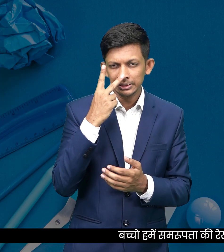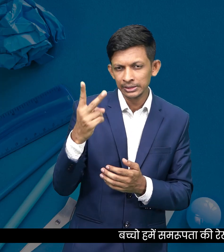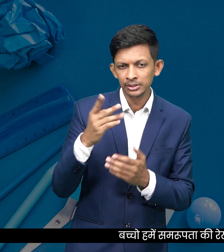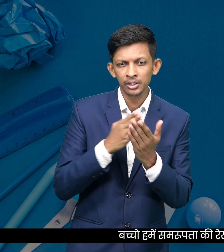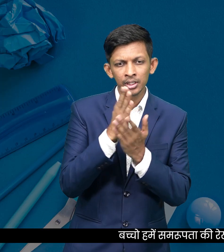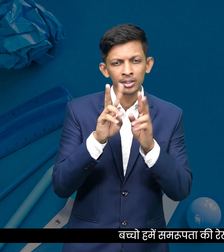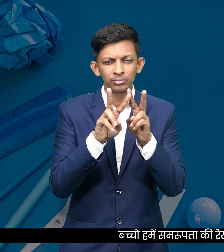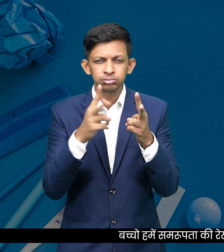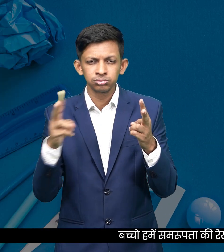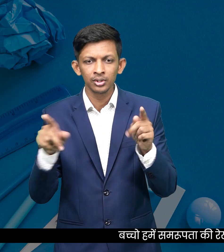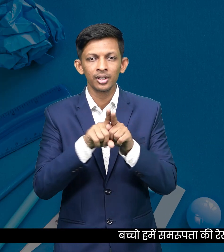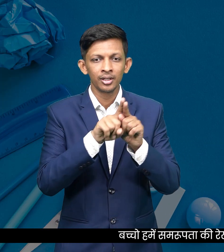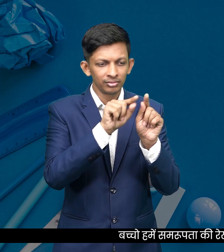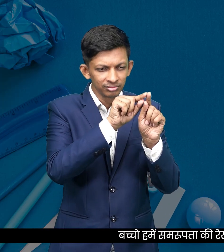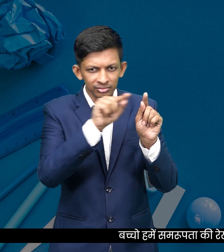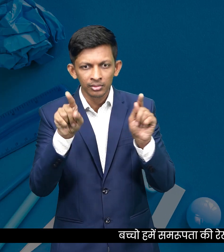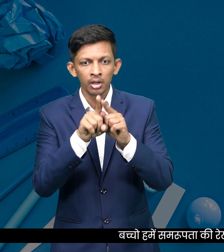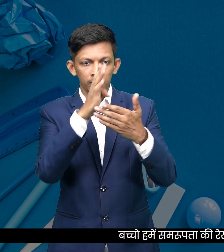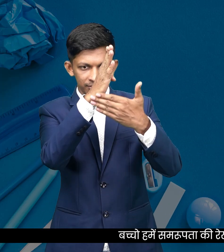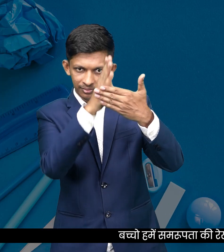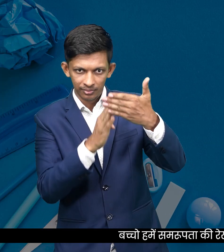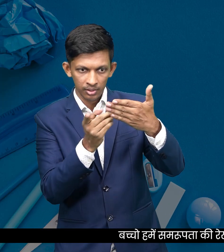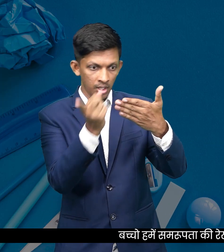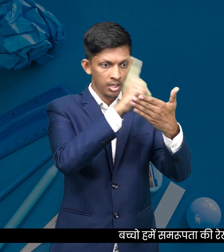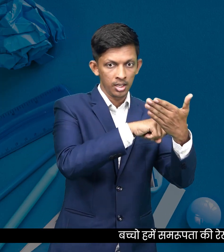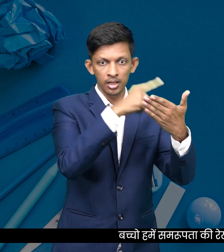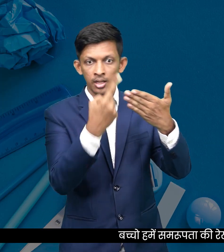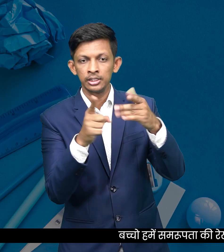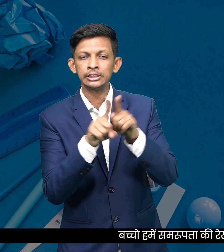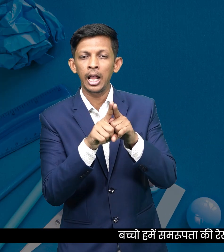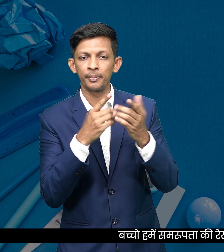बच्चों, हमें समरूपता की रेखाओं के प्रकारों को देखते हैं।